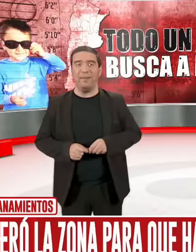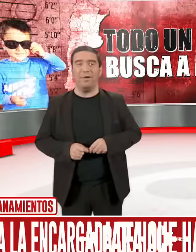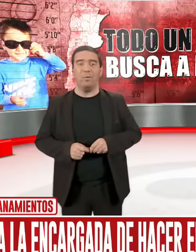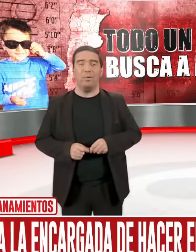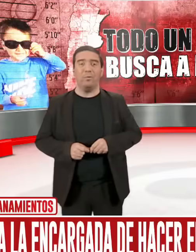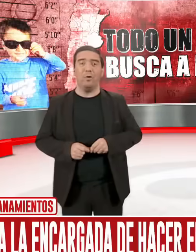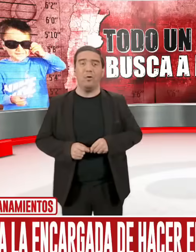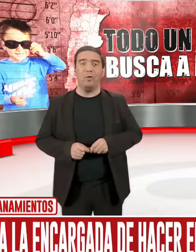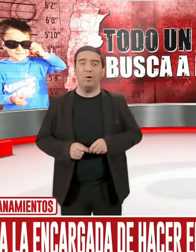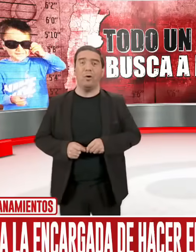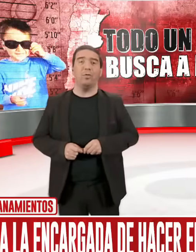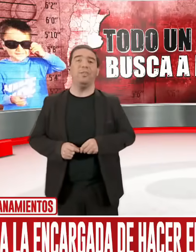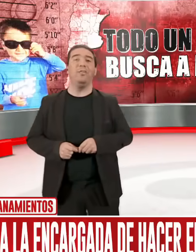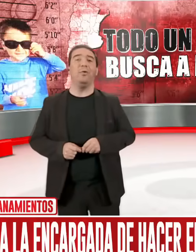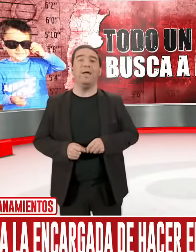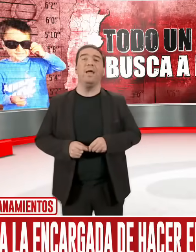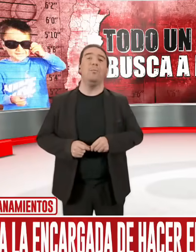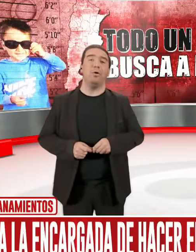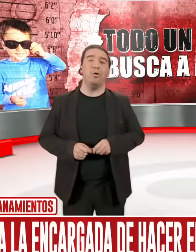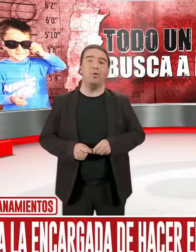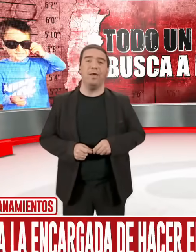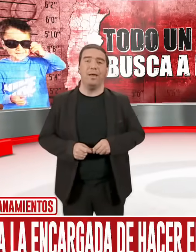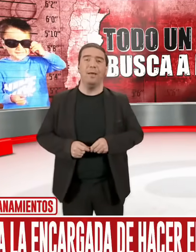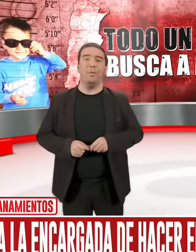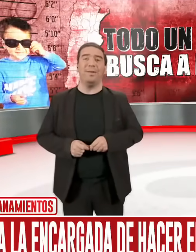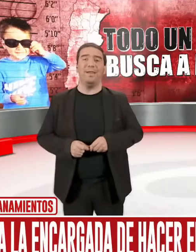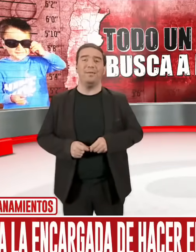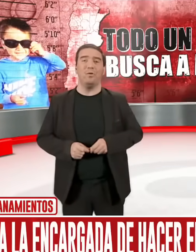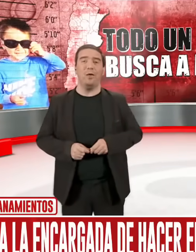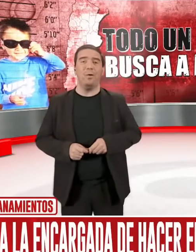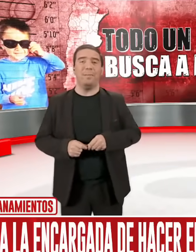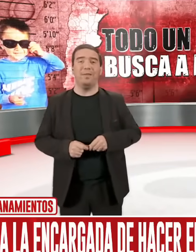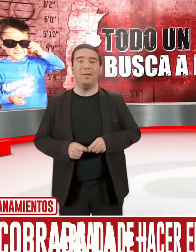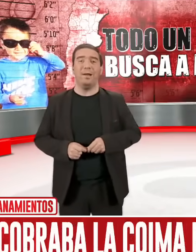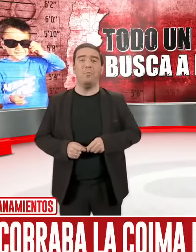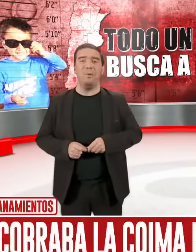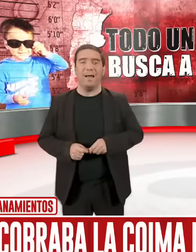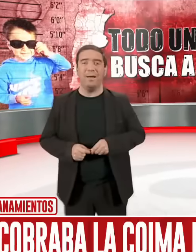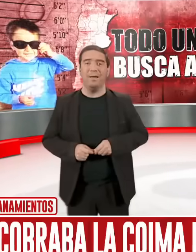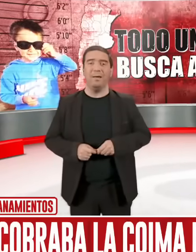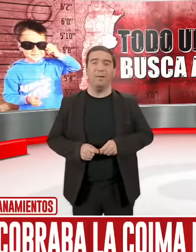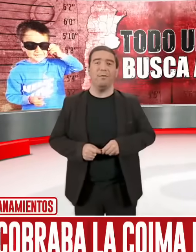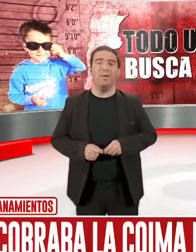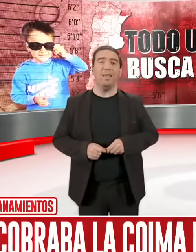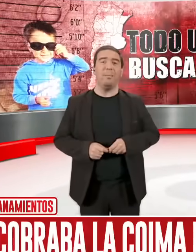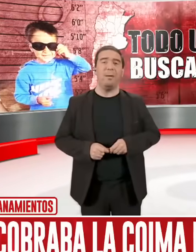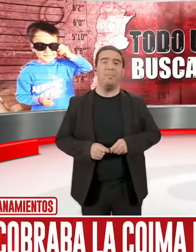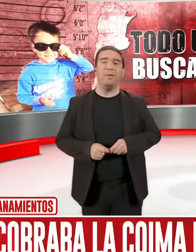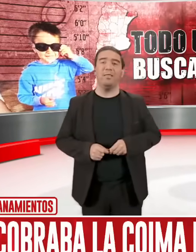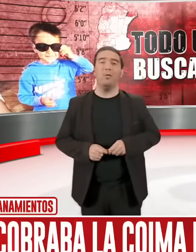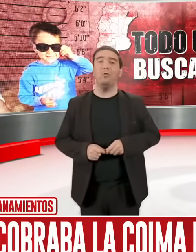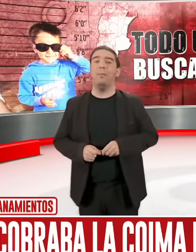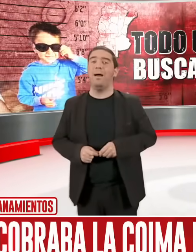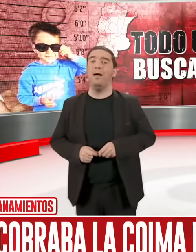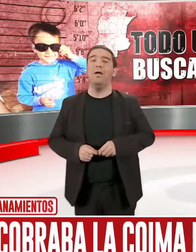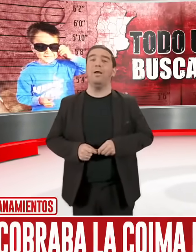no se pierda, como hablando en código, diciendo que, bueno, no lo sé, pero que estén atentos a Loan para llevar a cabo un plan. Y cuando dice la mamá,